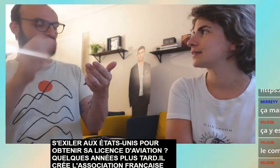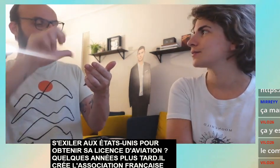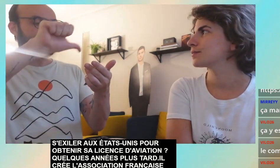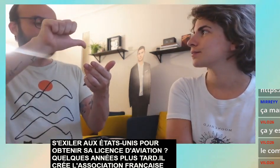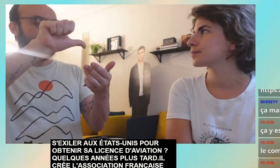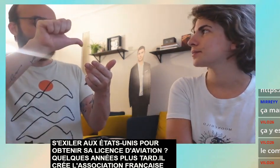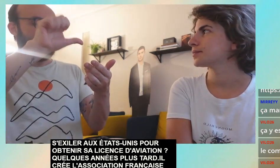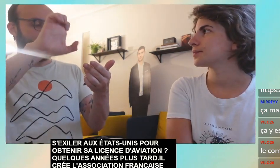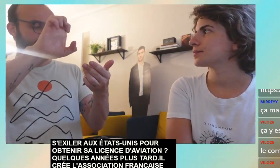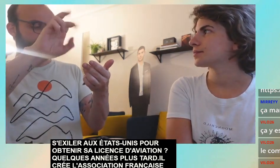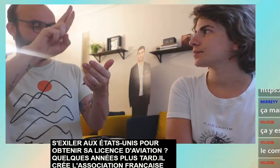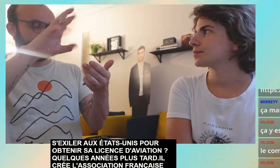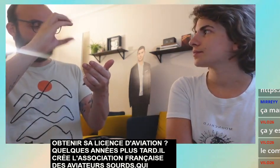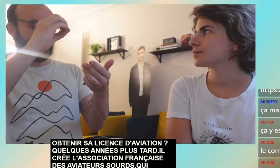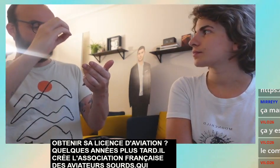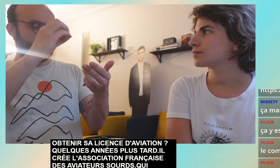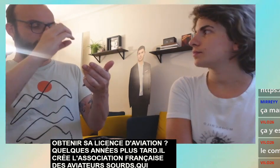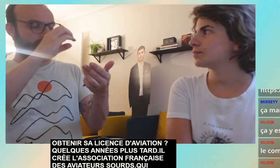ensuite Aéro